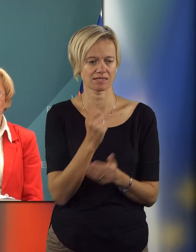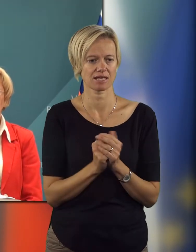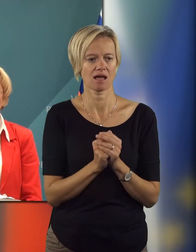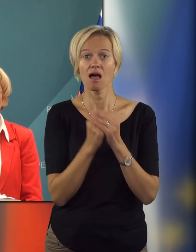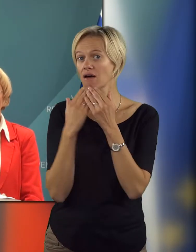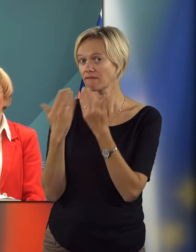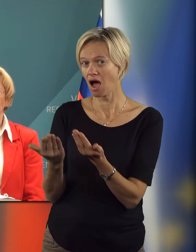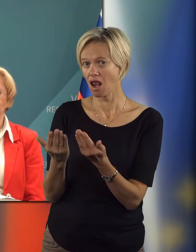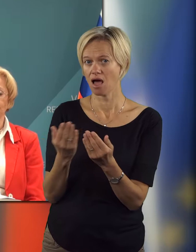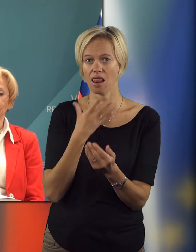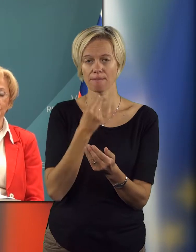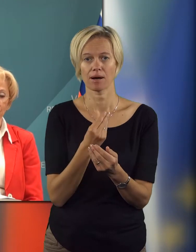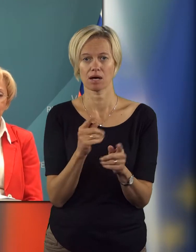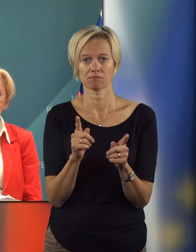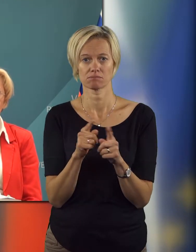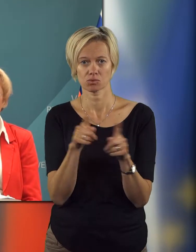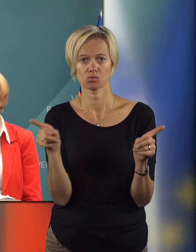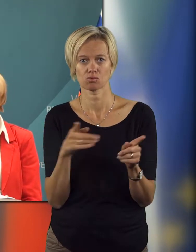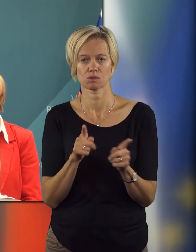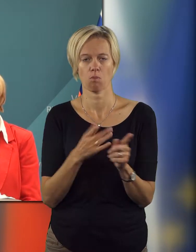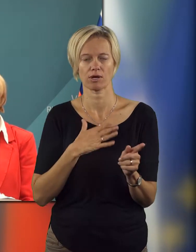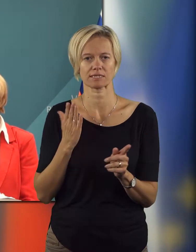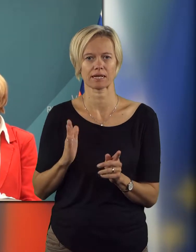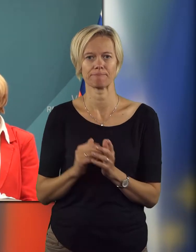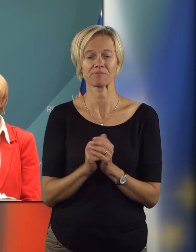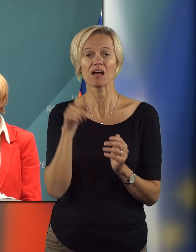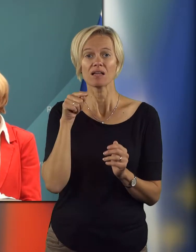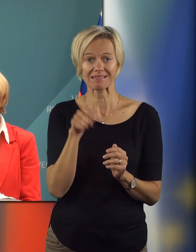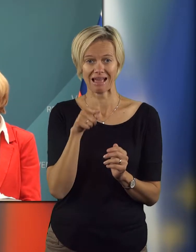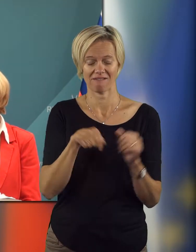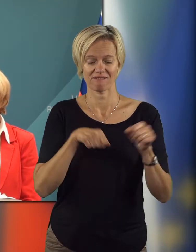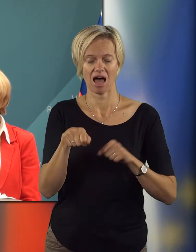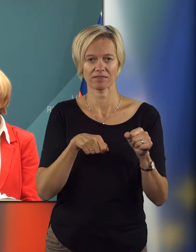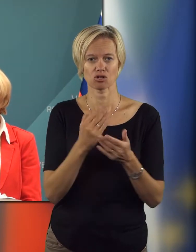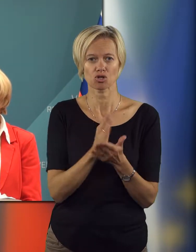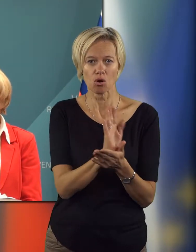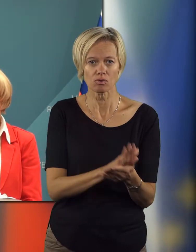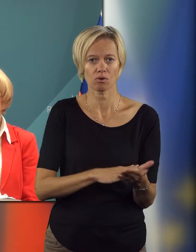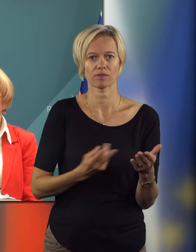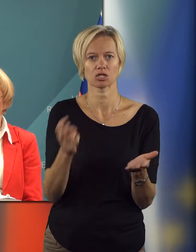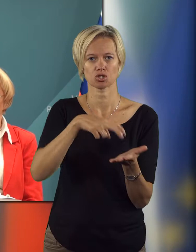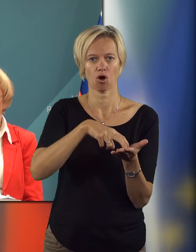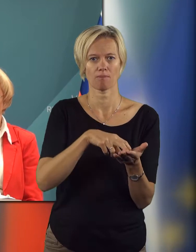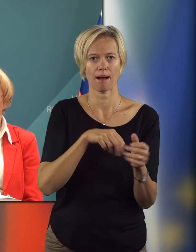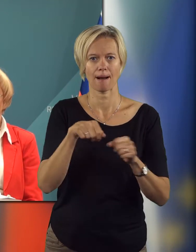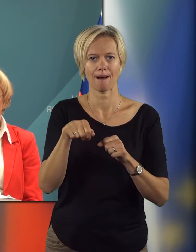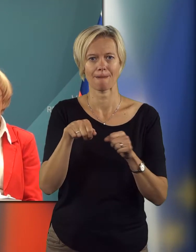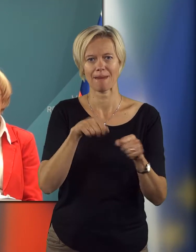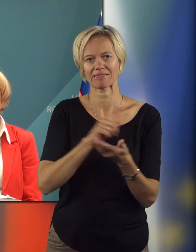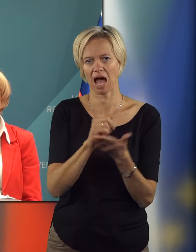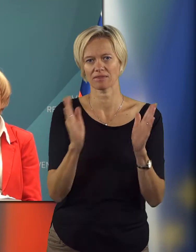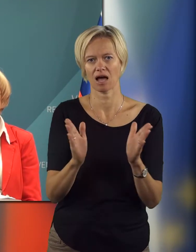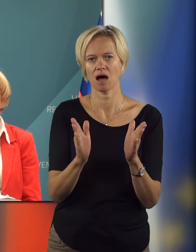finance. Hvala lepa, lep pozdrav tudi z moje strani. Ta vlada že od vsega nastopa mandata